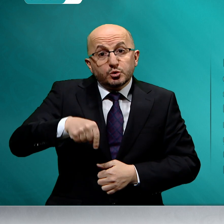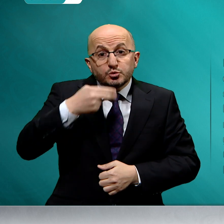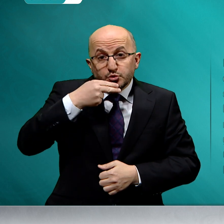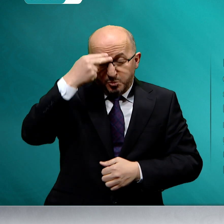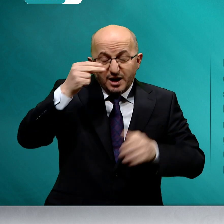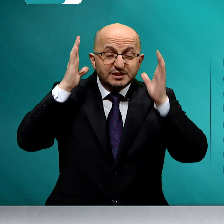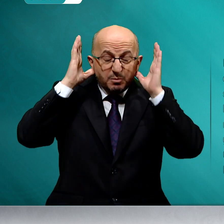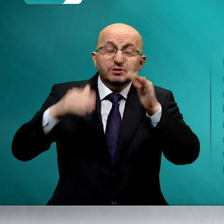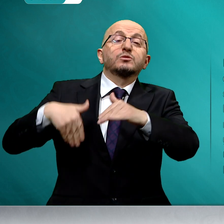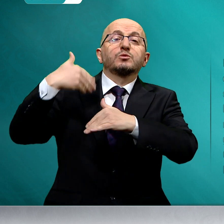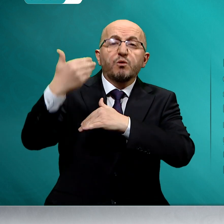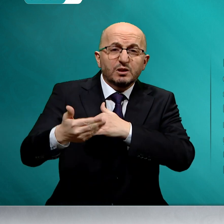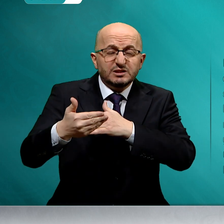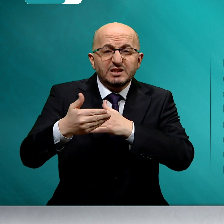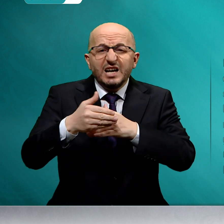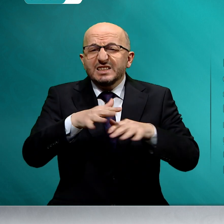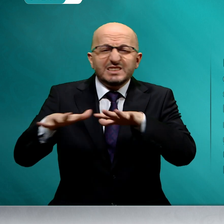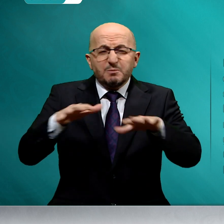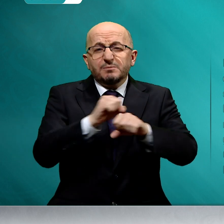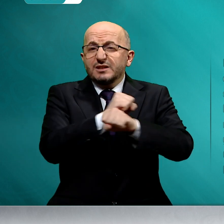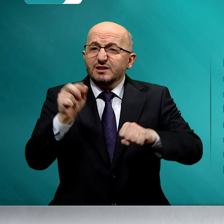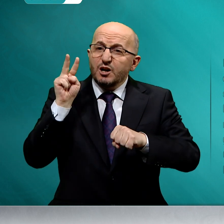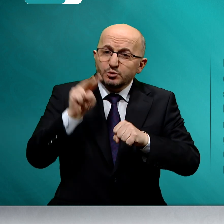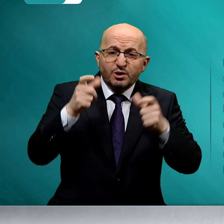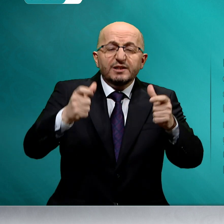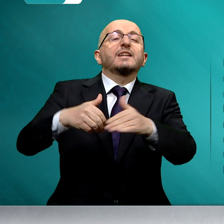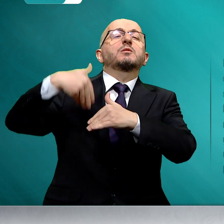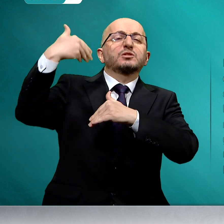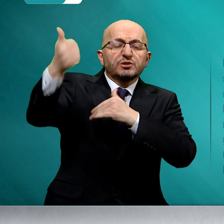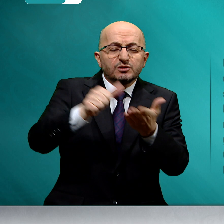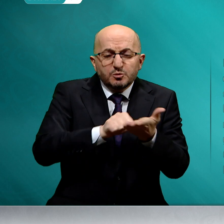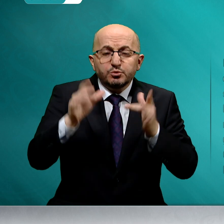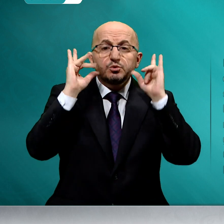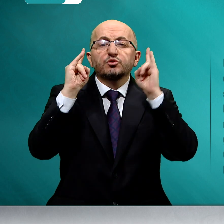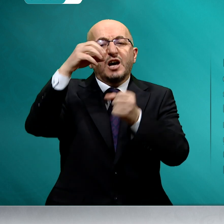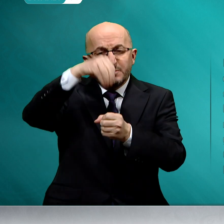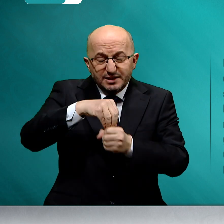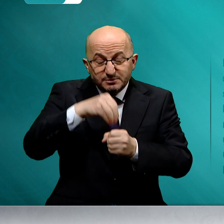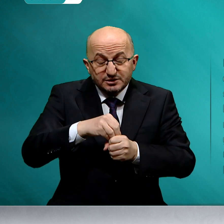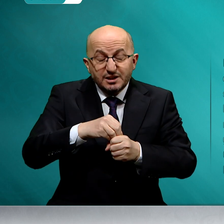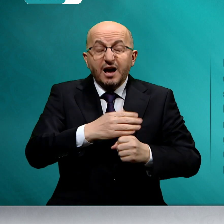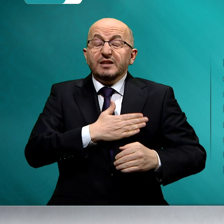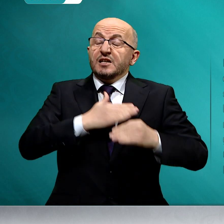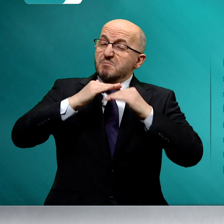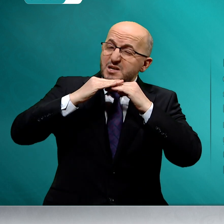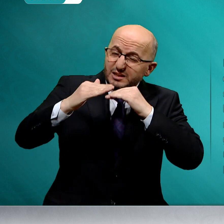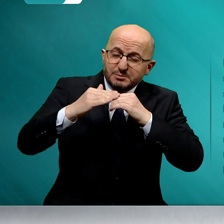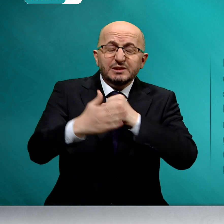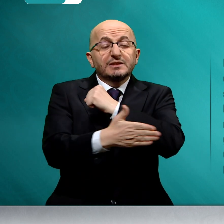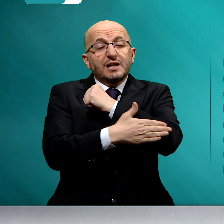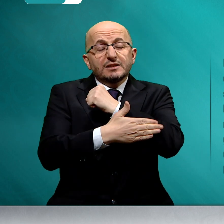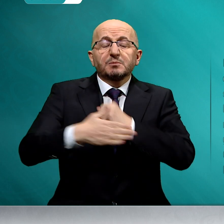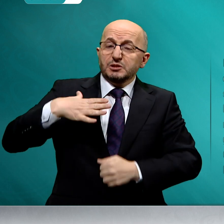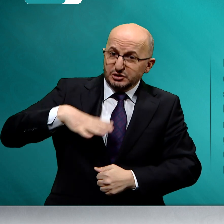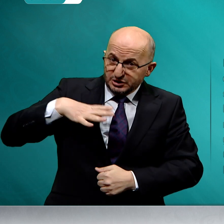cuma namazı sonrasında depremden etkilenen illerimiz dışındaki bütün camilerimizde aziz milletimizin